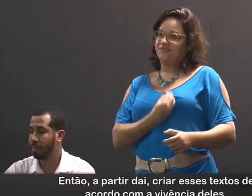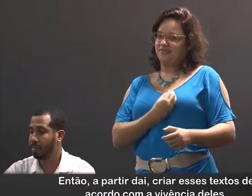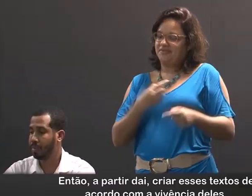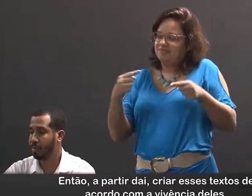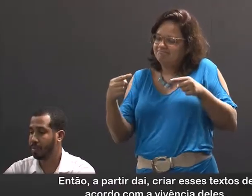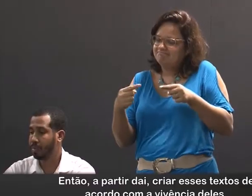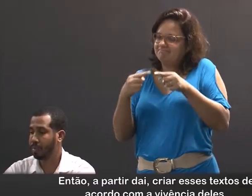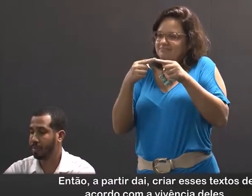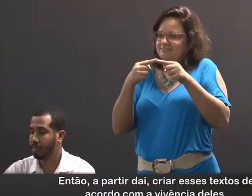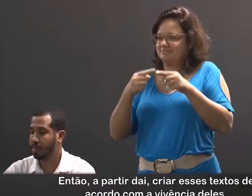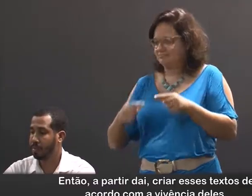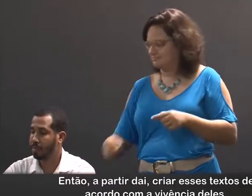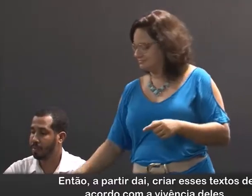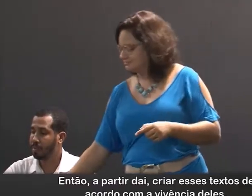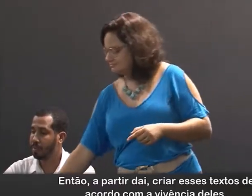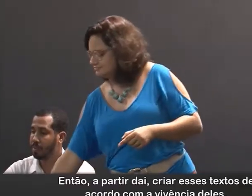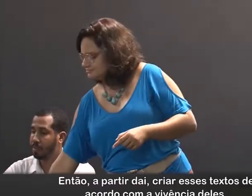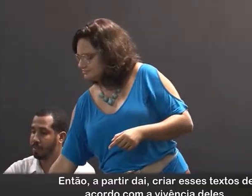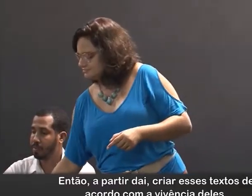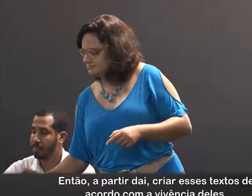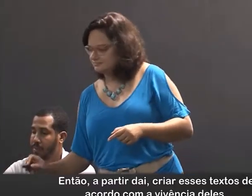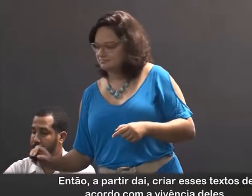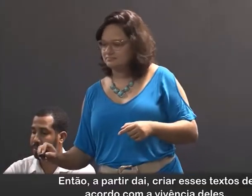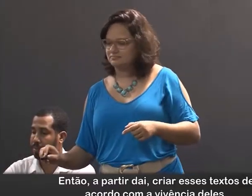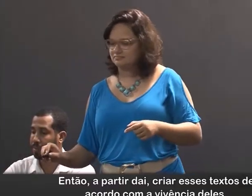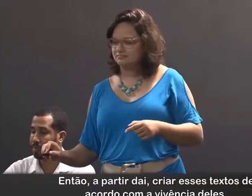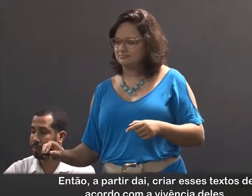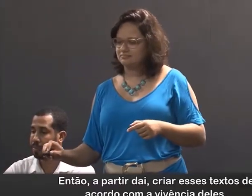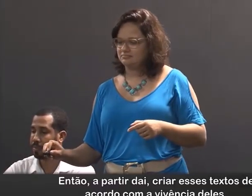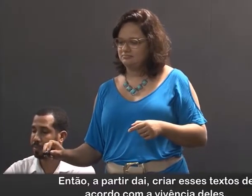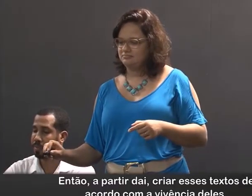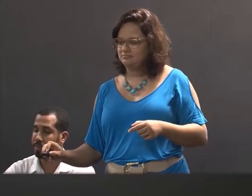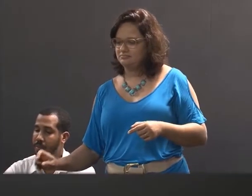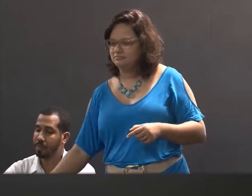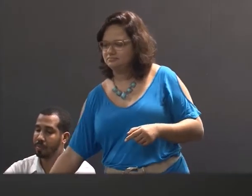criar esses textos de acordo com a vivência deles.